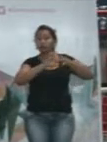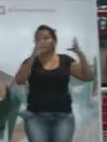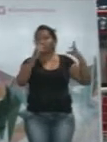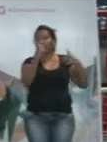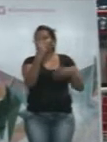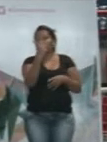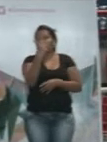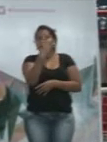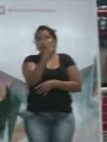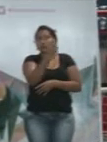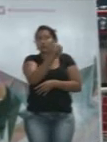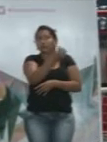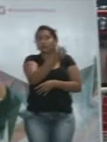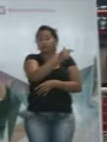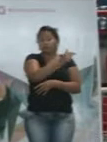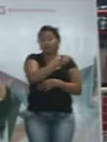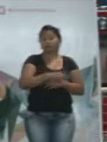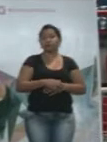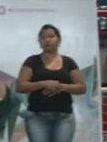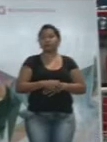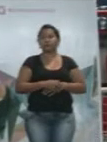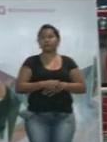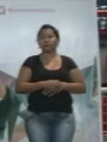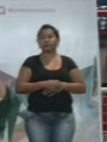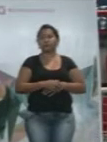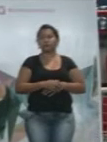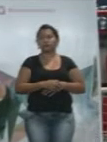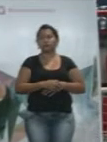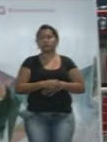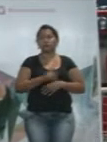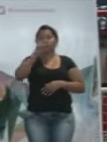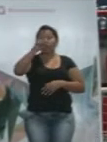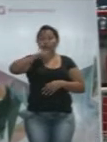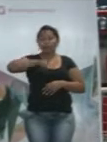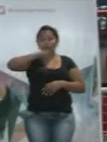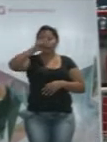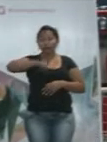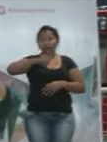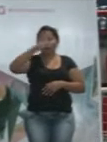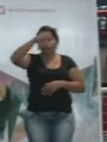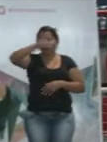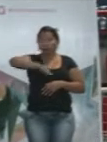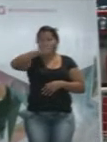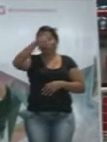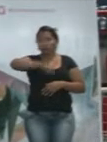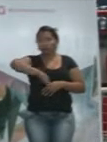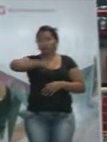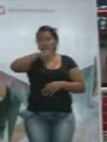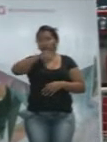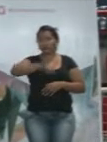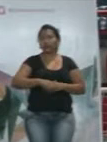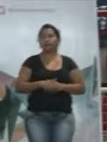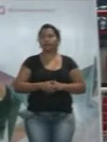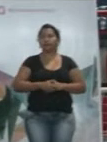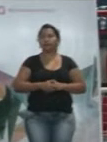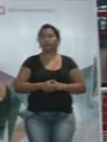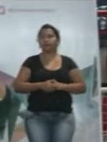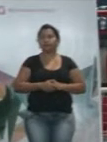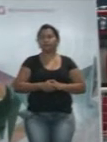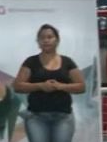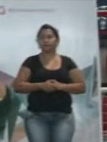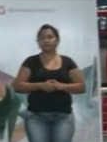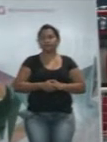1.367. Aí vem agora comigo. Considere que, em pequenos volumes, o custo de produção em ambos